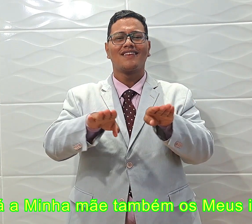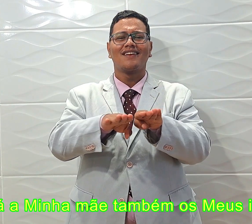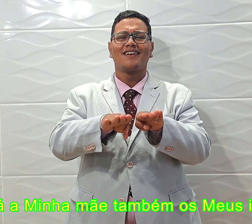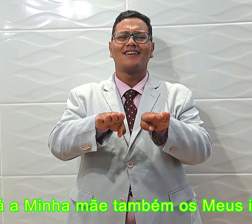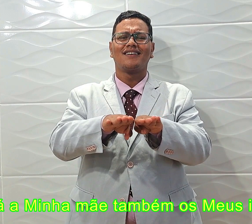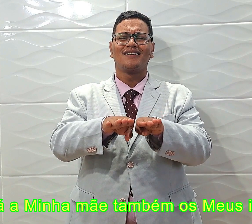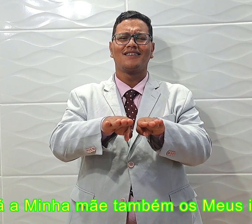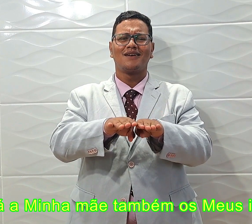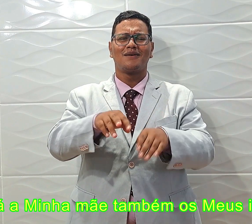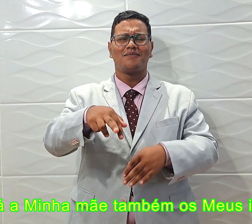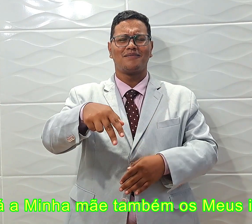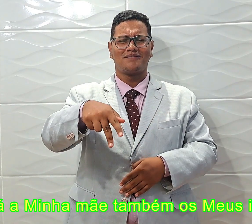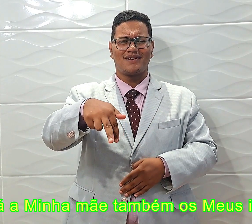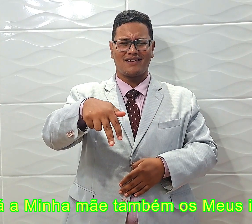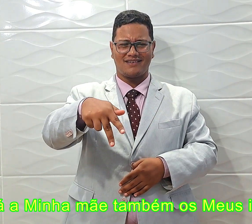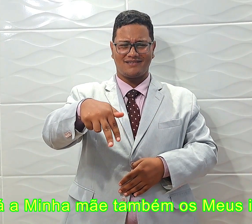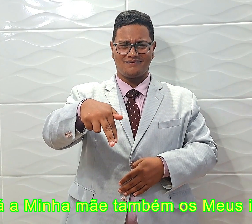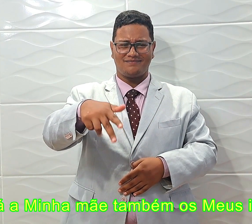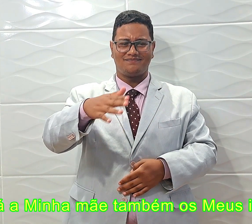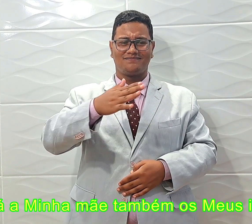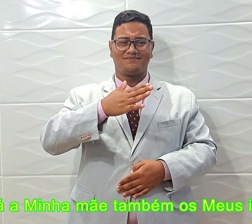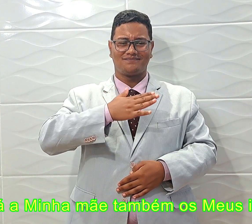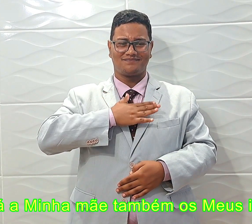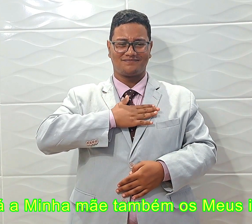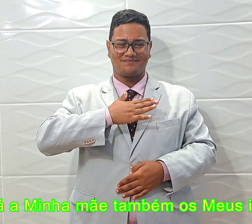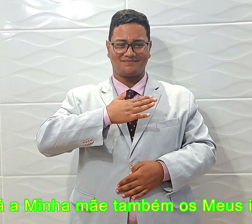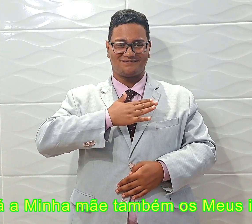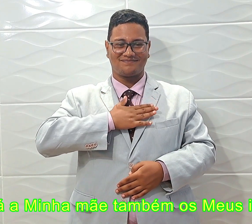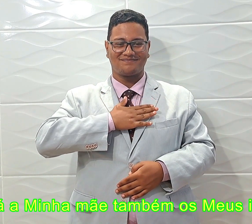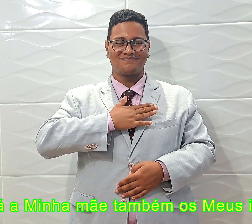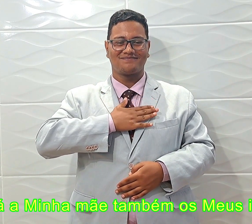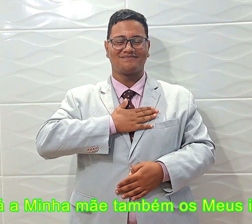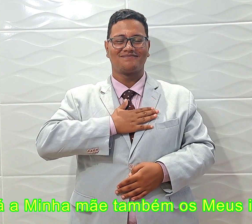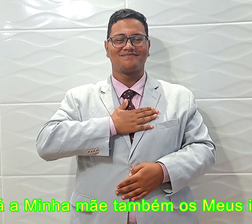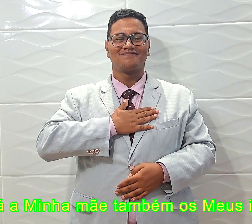mãe também Os meus irmãos